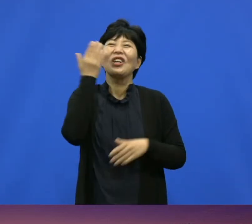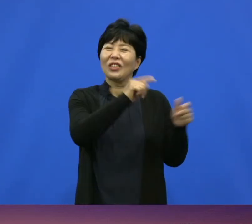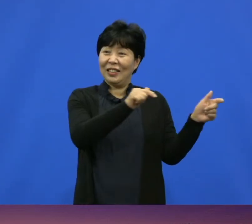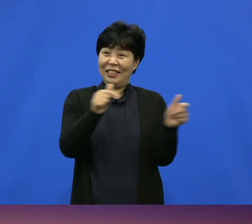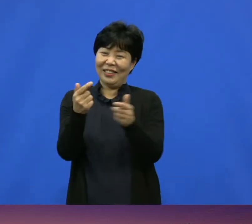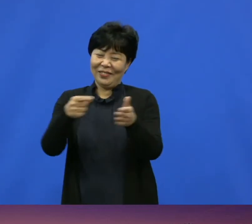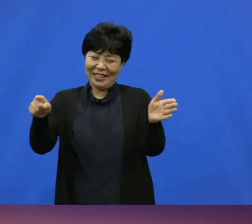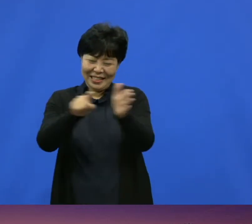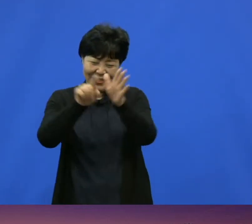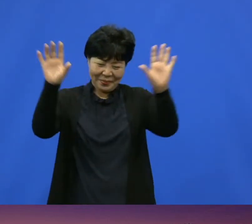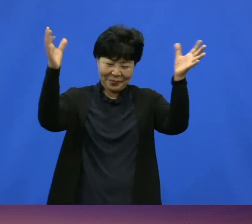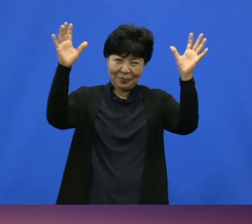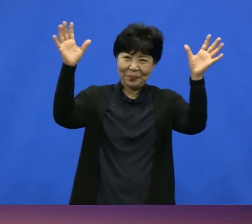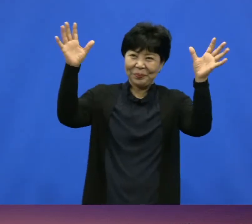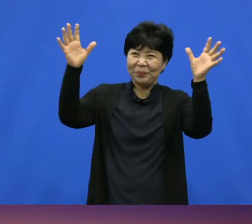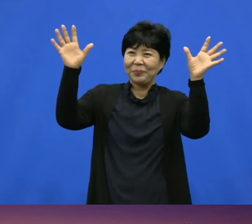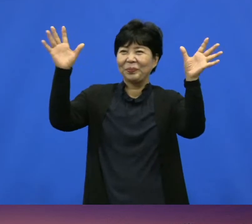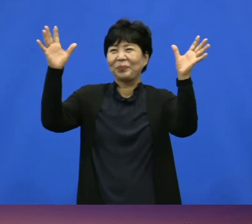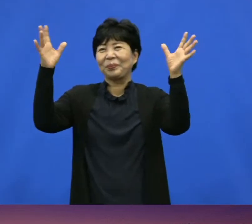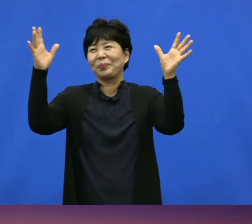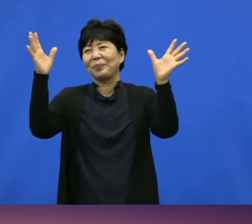치겠습니다.